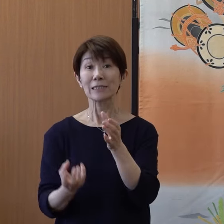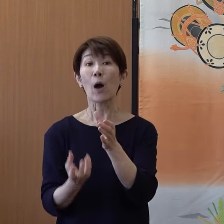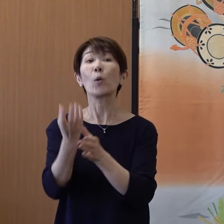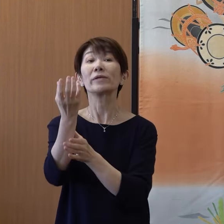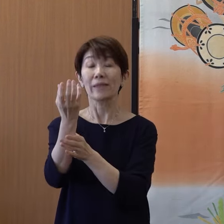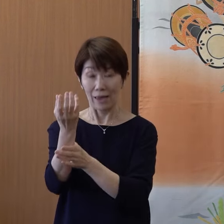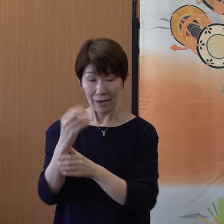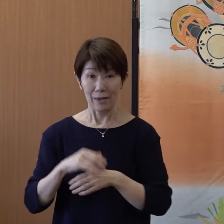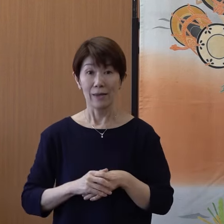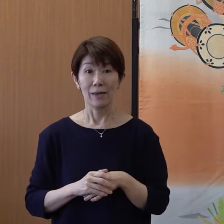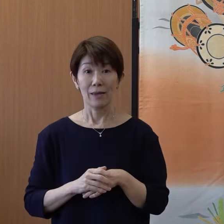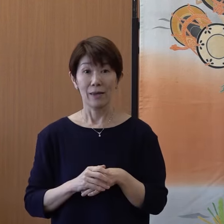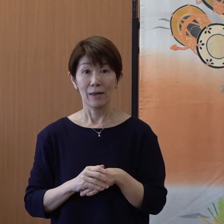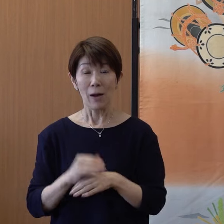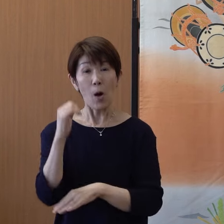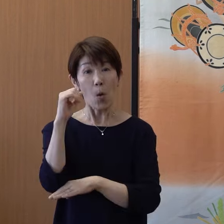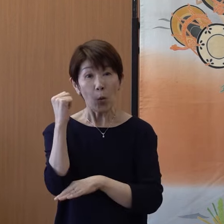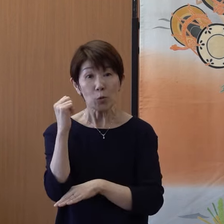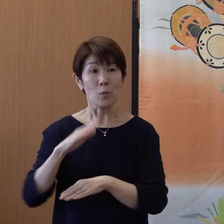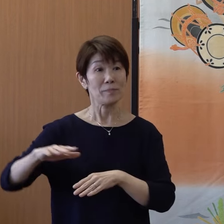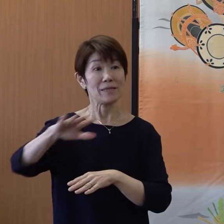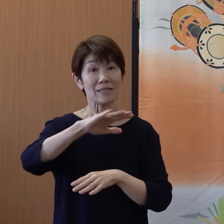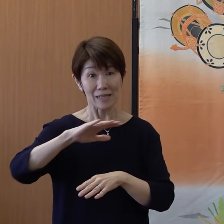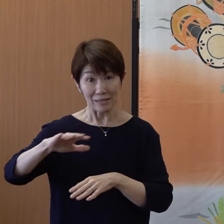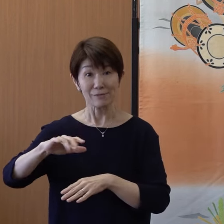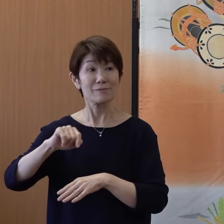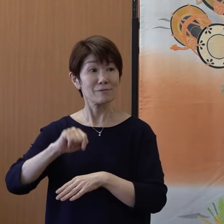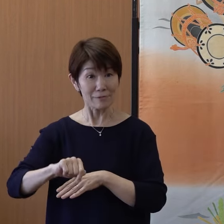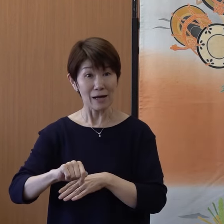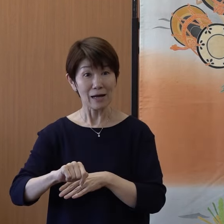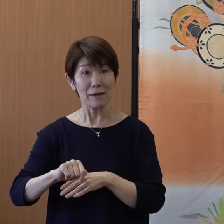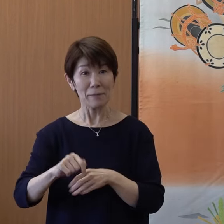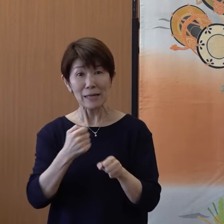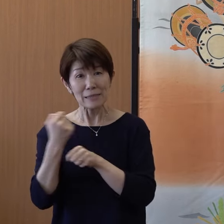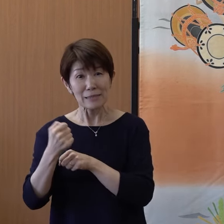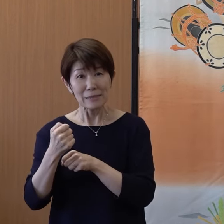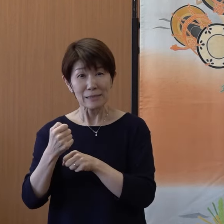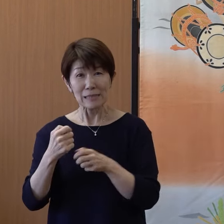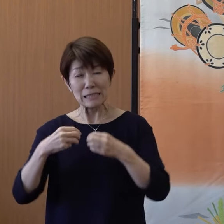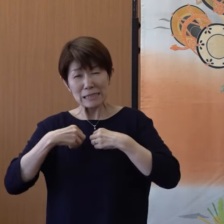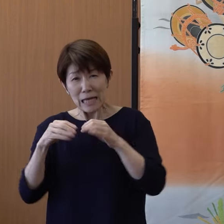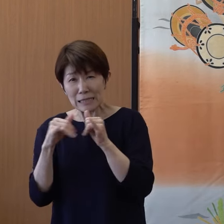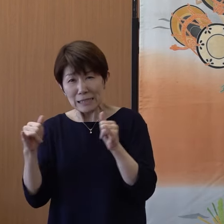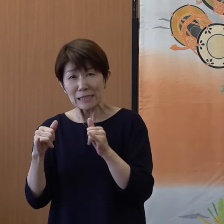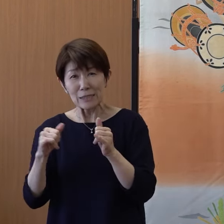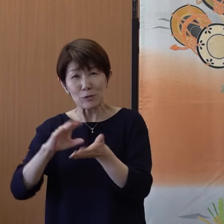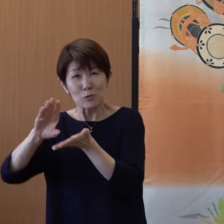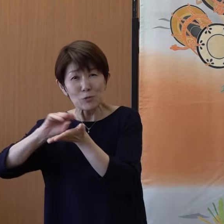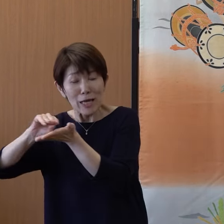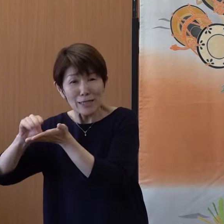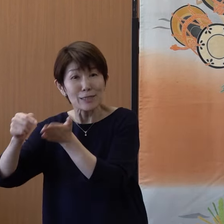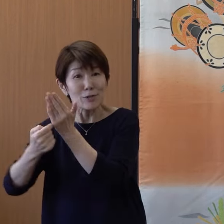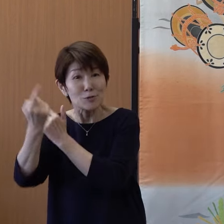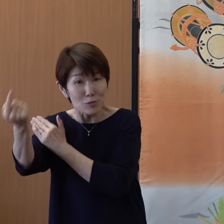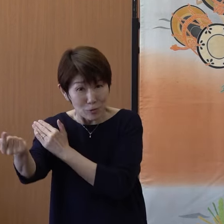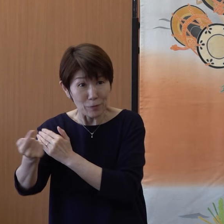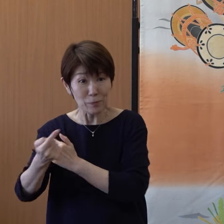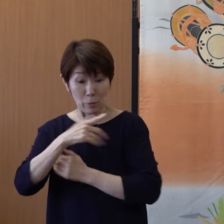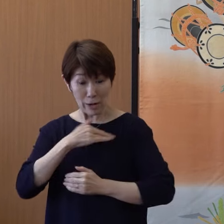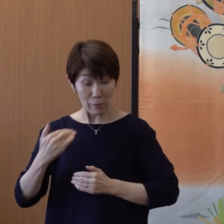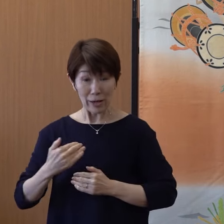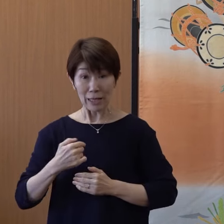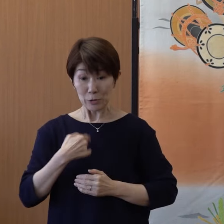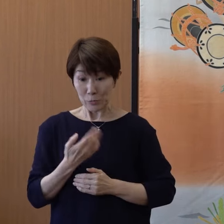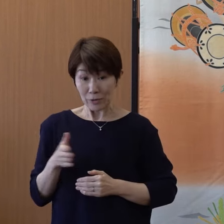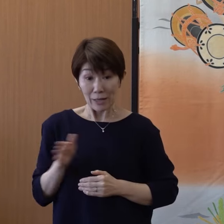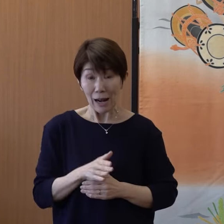で、報道の方々はやはり被災地の取材の方に行かれるという中で、我々が自ら発信するという力